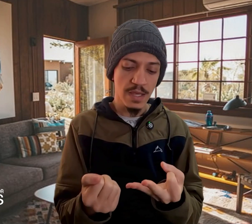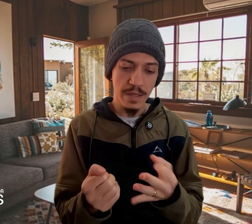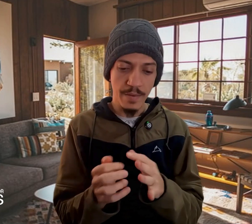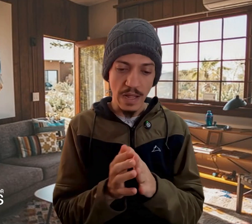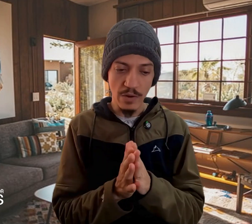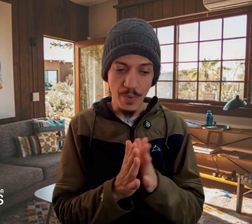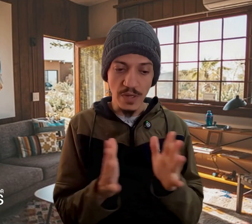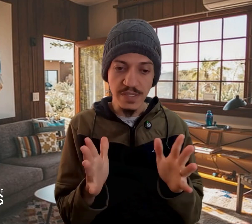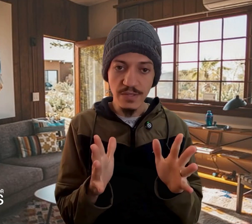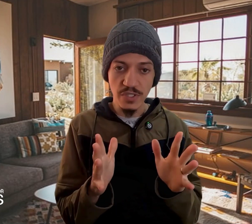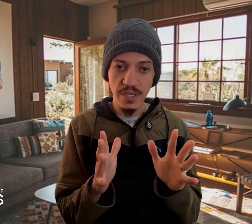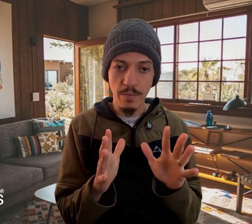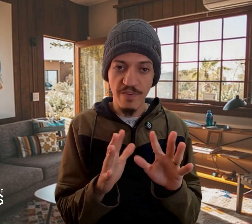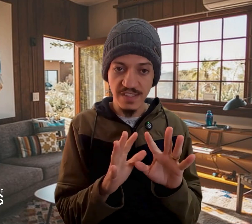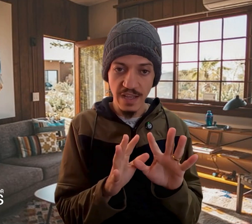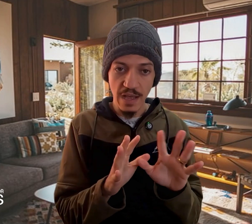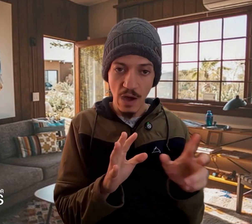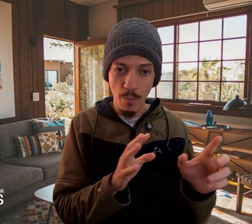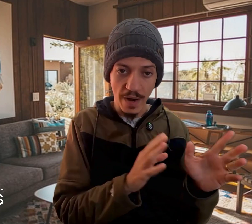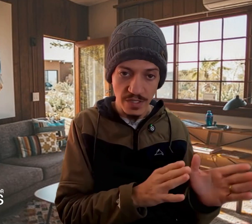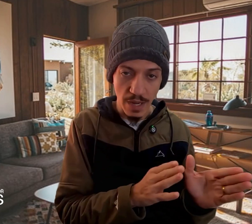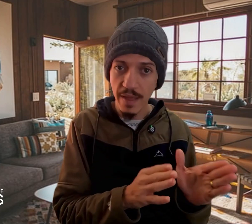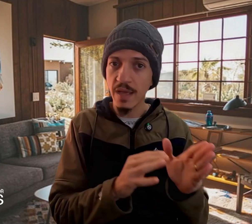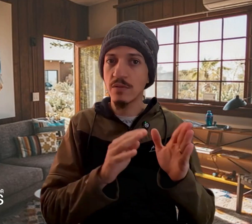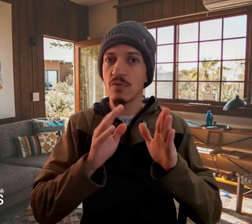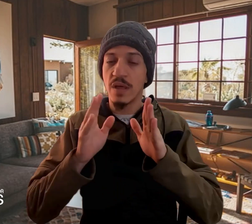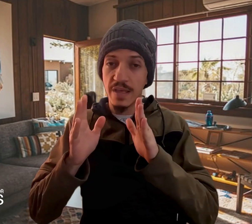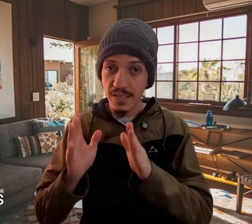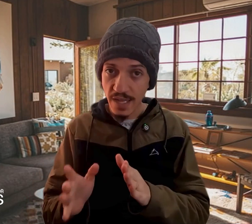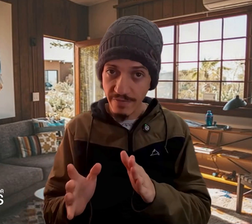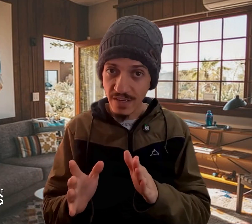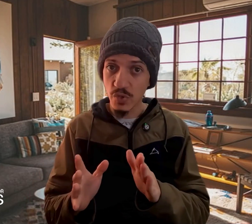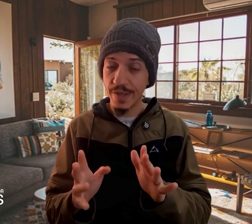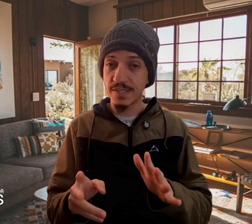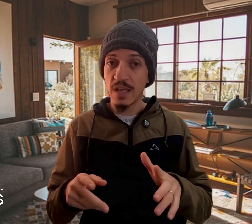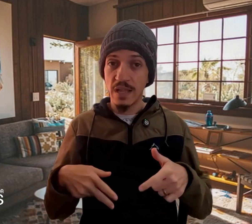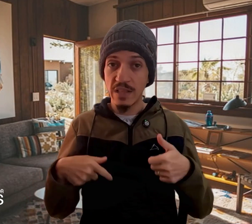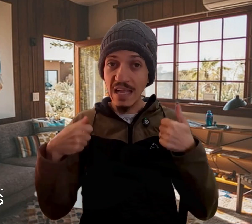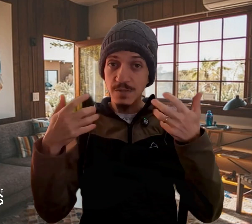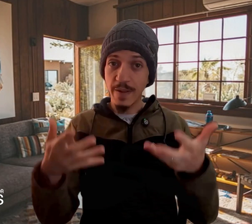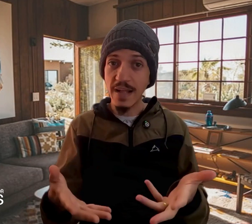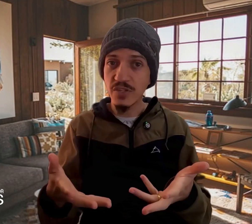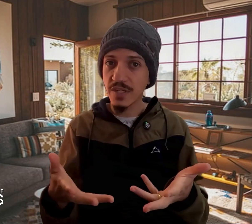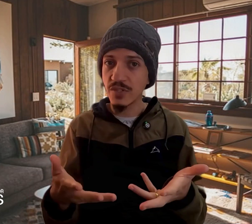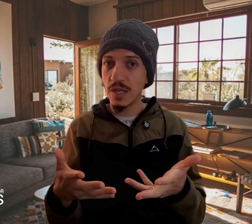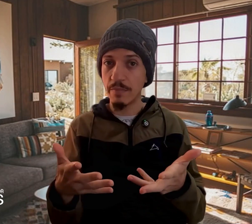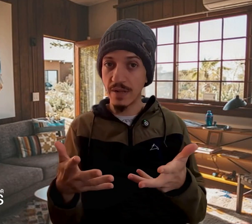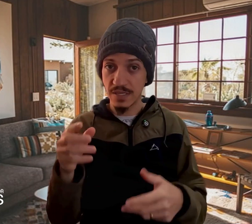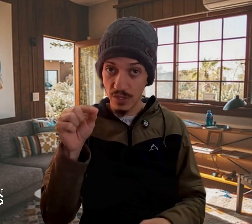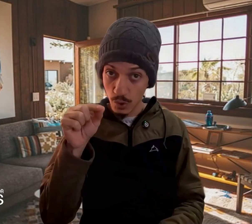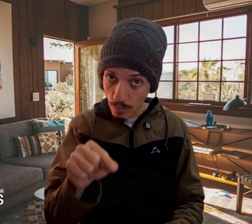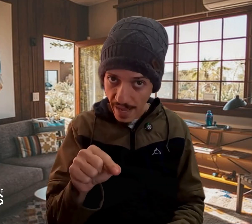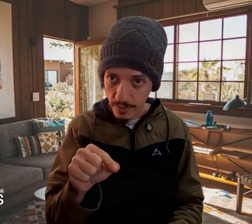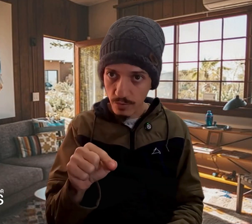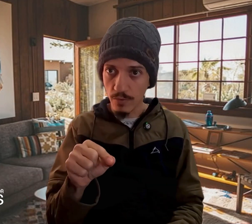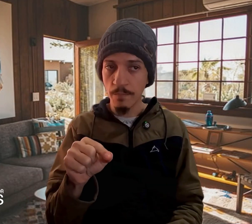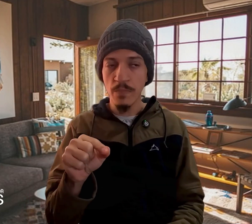e no processo de fazer o planejamento e as gravações das práticas de Libras do método,